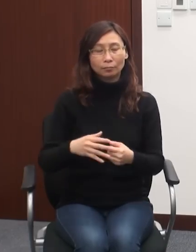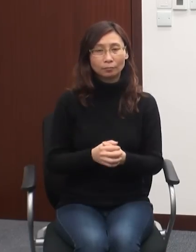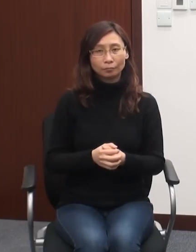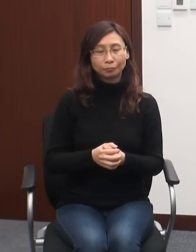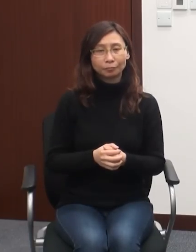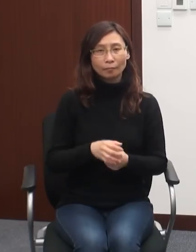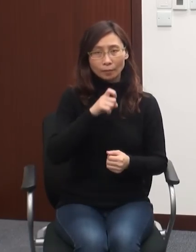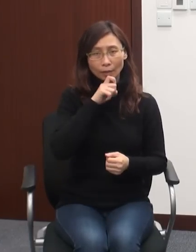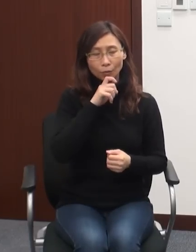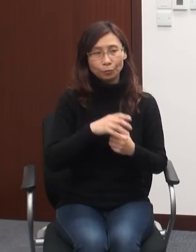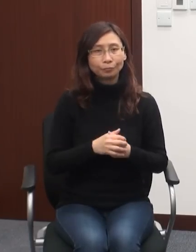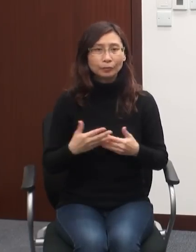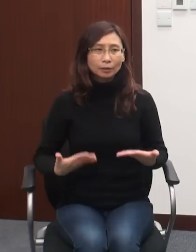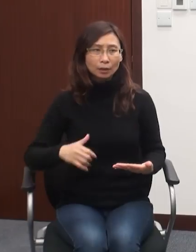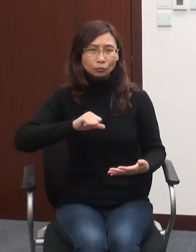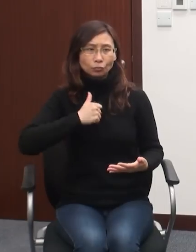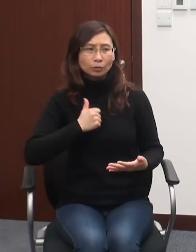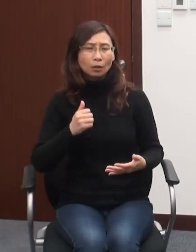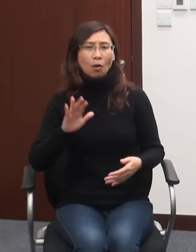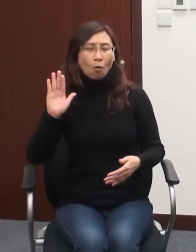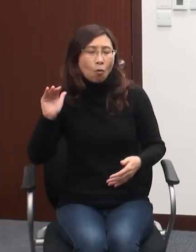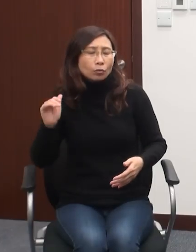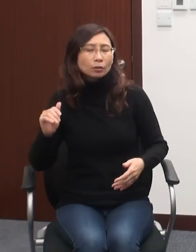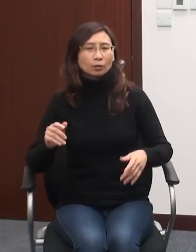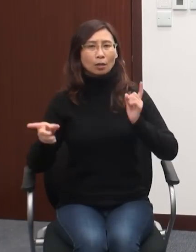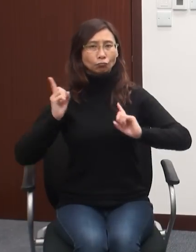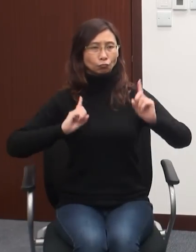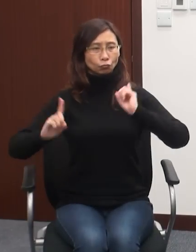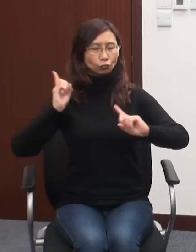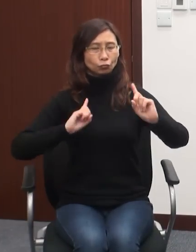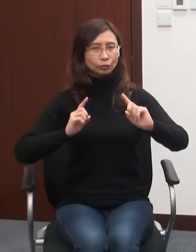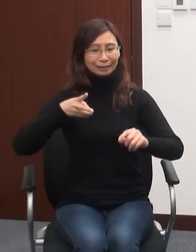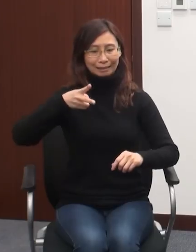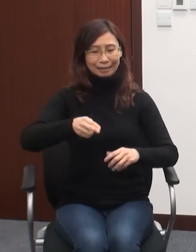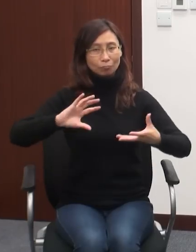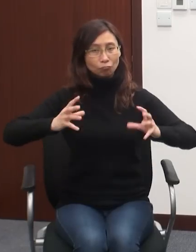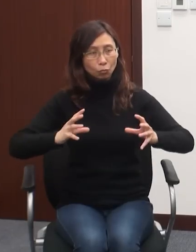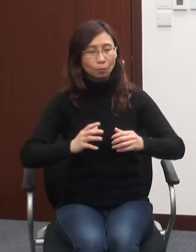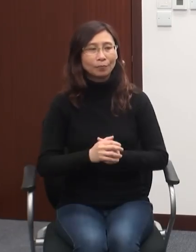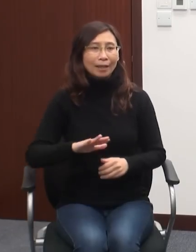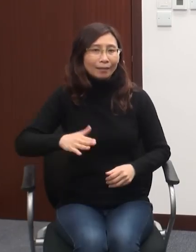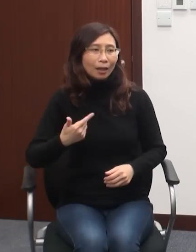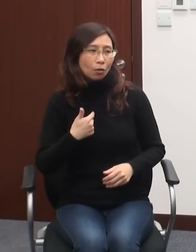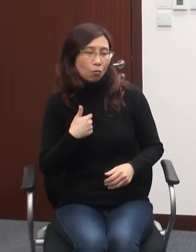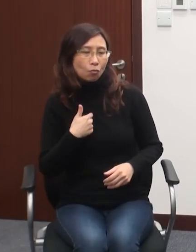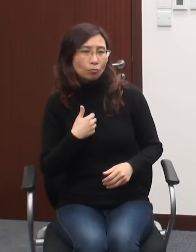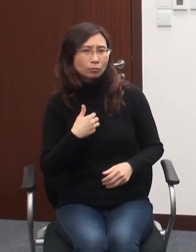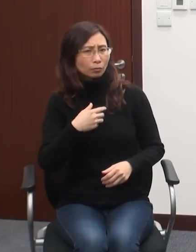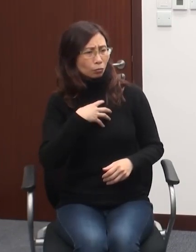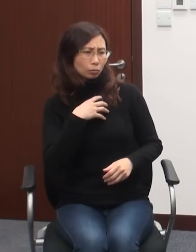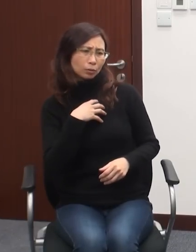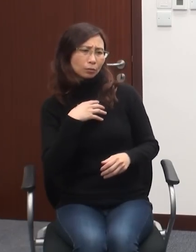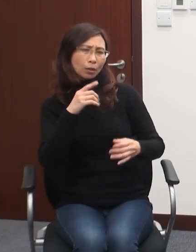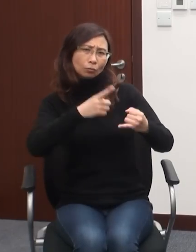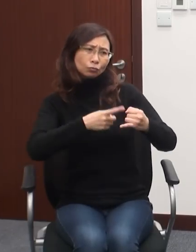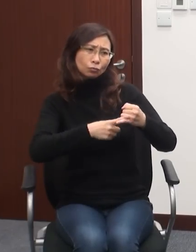然，如果你話阿主席可以隨時剪報嘅話，咁好多朋友覺得 不過我對終審庭嘅判決唔係好樂觀啊。